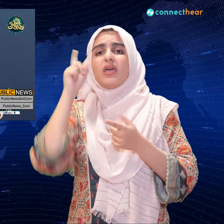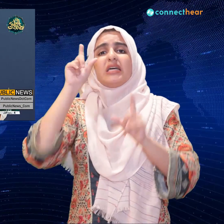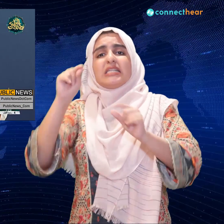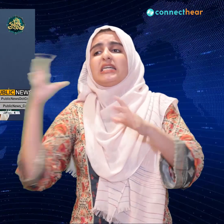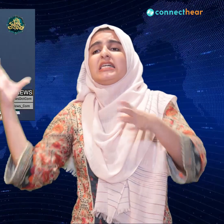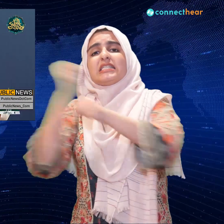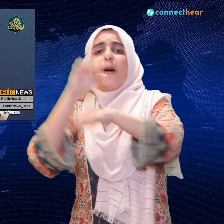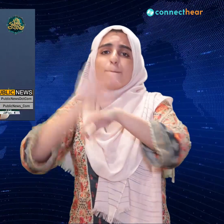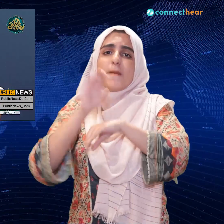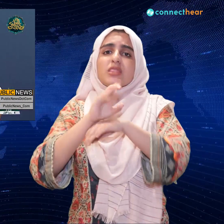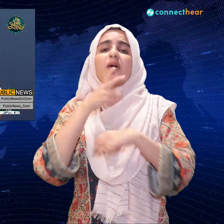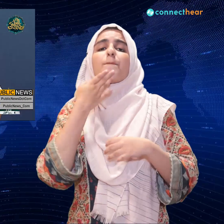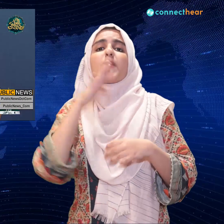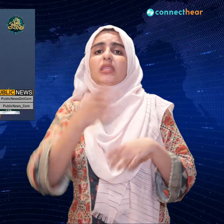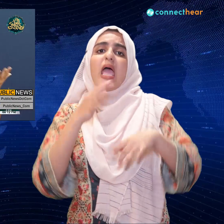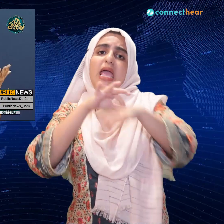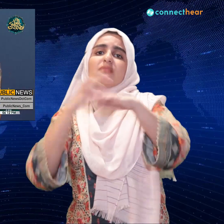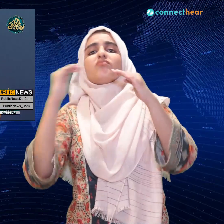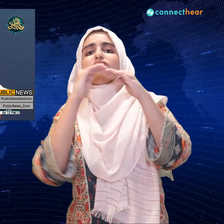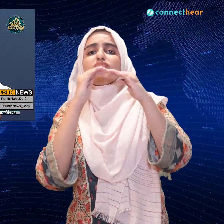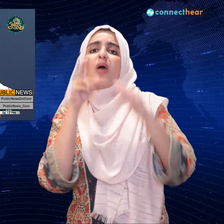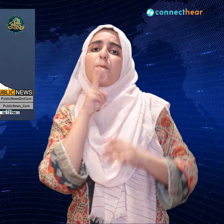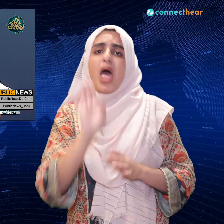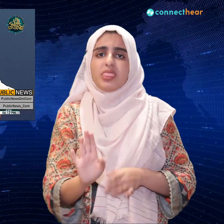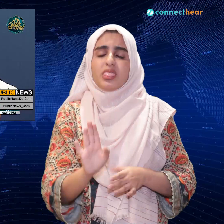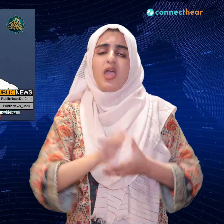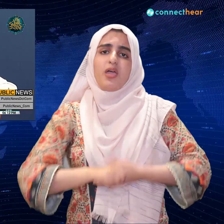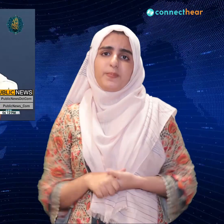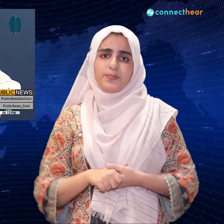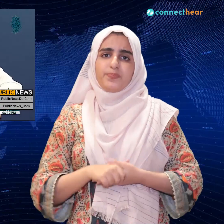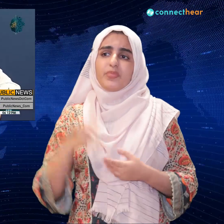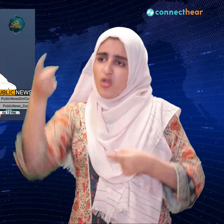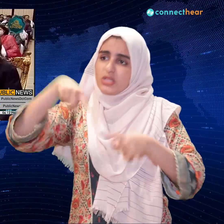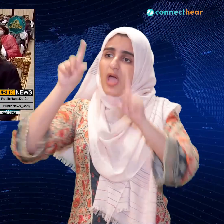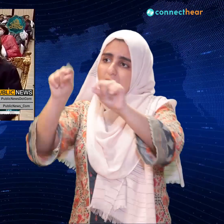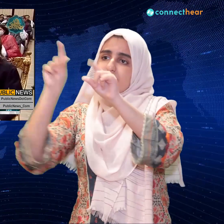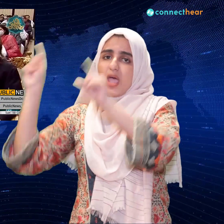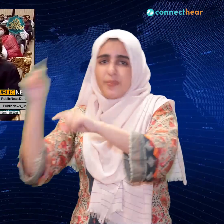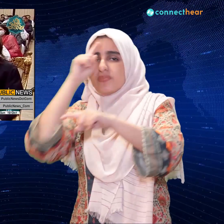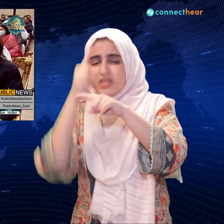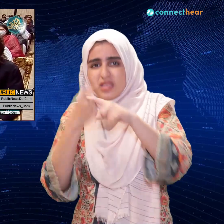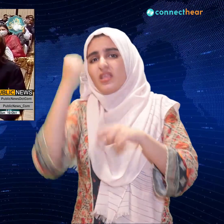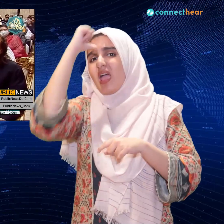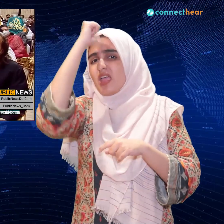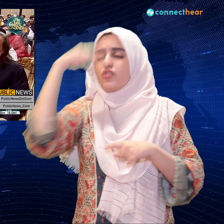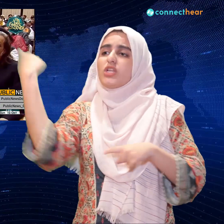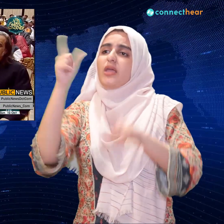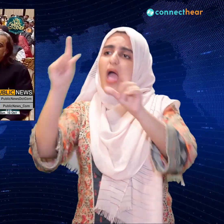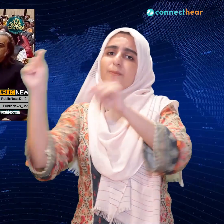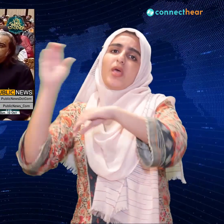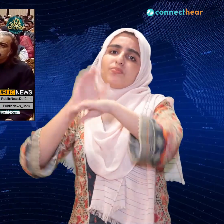اس لیے آپ کو بھی, ان کو بھی, ساروں کو ہم چاہیں گے کہ وہ بھی پوری طرح آگاہ ہو کہ اپنے دین سے کیا. اچھا,